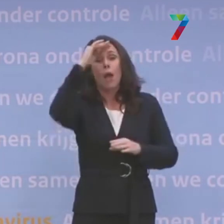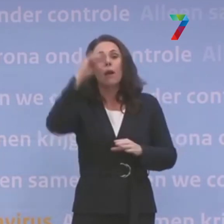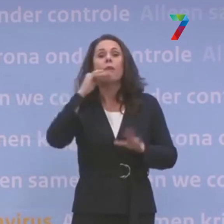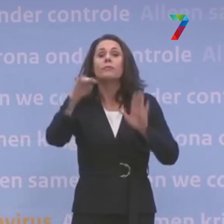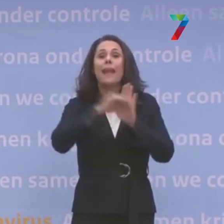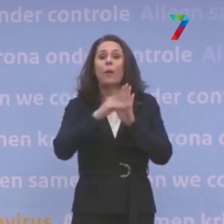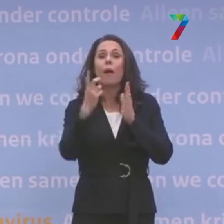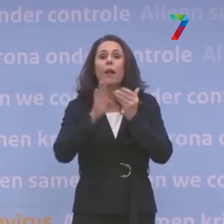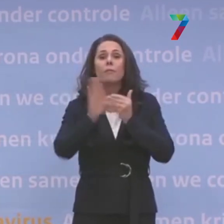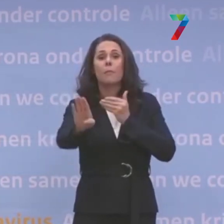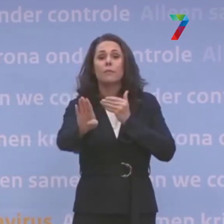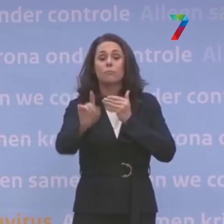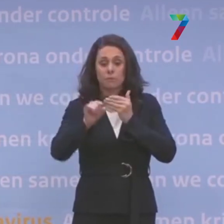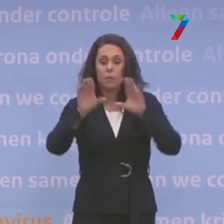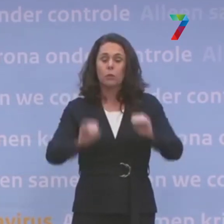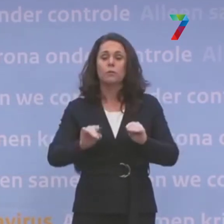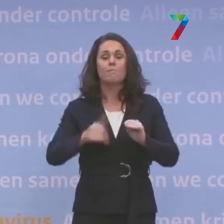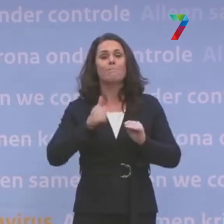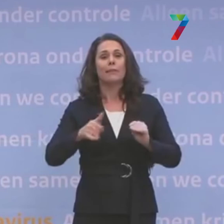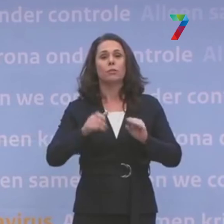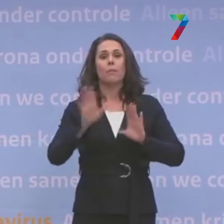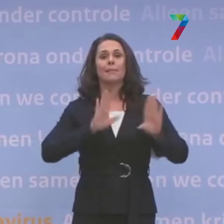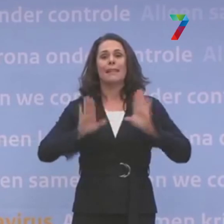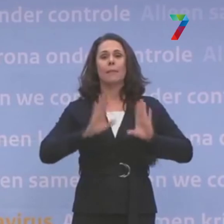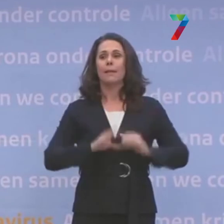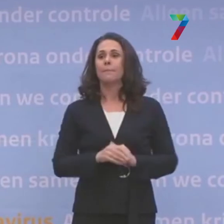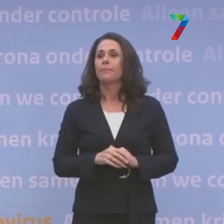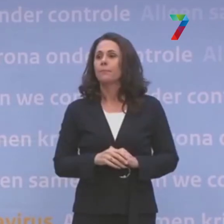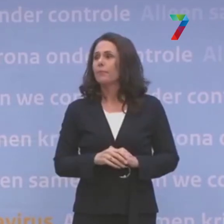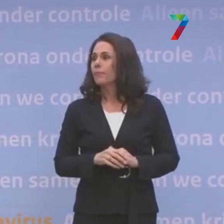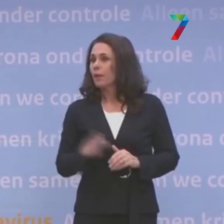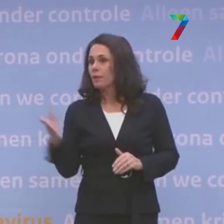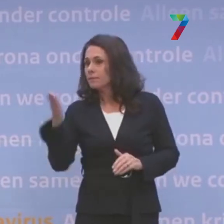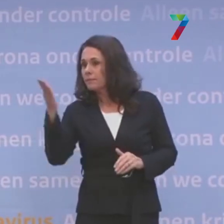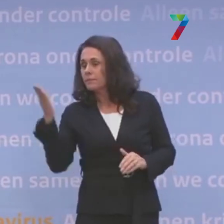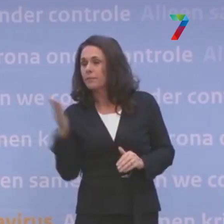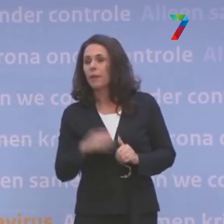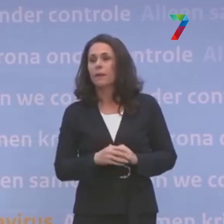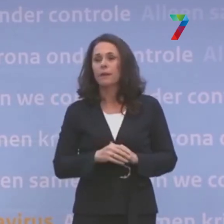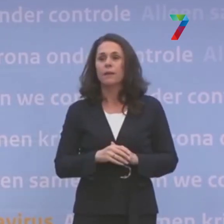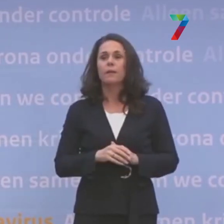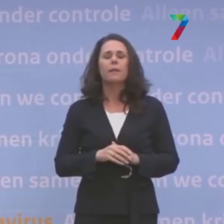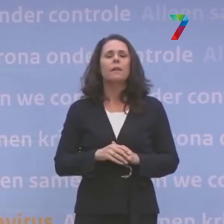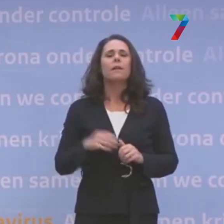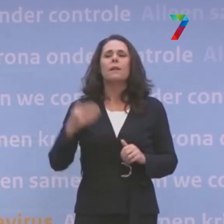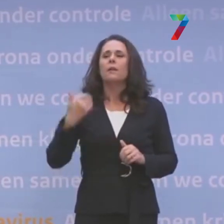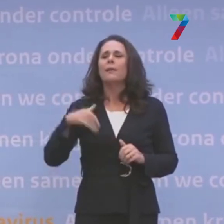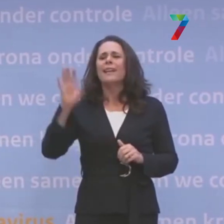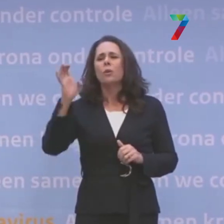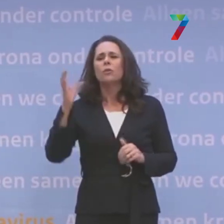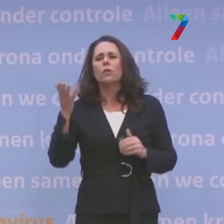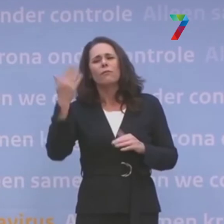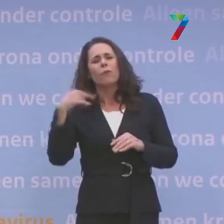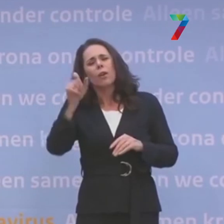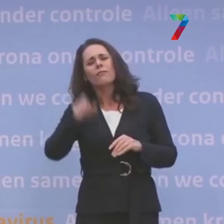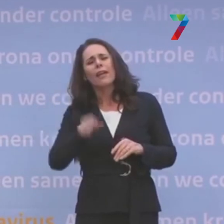afstand. En als je dat doet, dat is de beste bescherming. Ik ga even hier naar voren. Ja, mag ook eerst. Ja. Meneer Rutte,